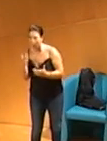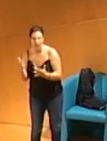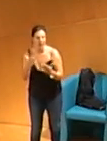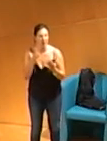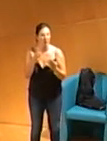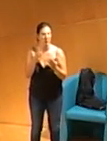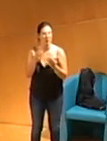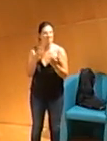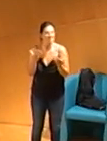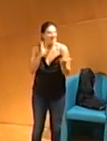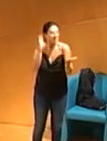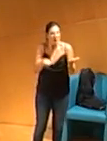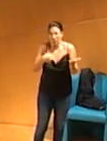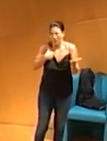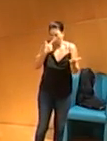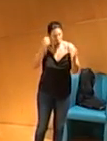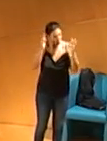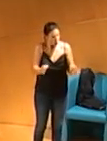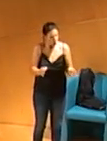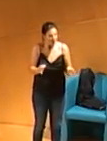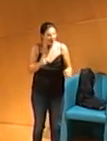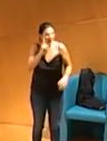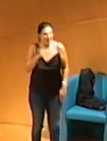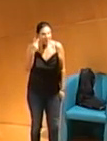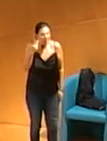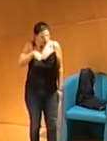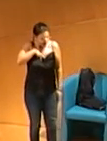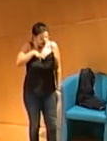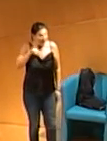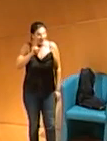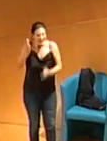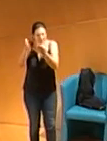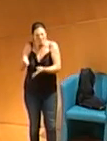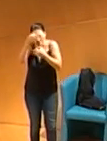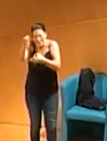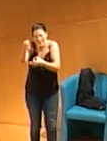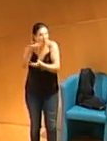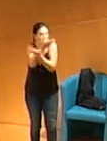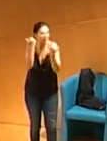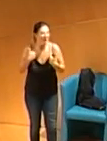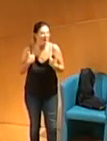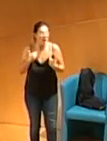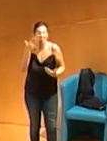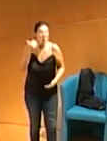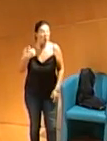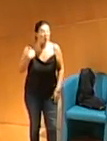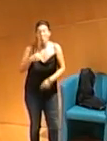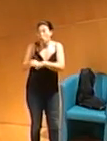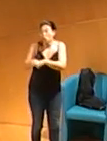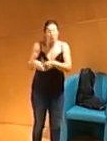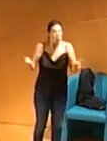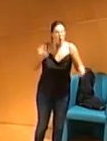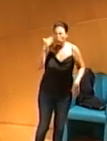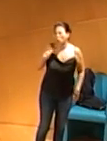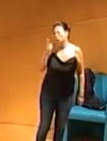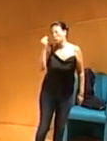vie, je ne sais pas ce que pense ma fille, je ne sais pas qui est ma fille. C'est-à-dire, si je ne suis pas curieuse d'elle, si je crois que je sais tout,